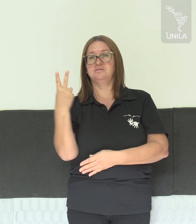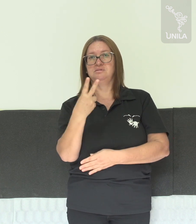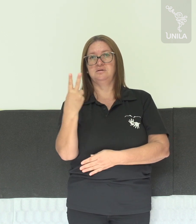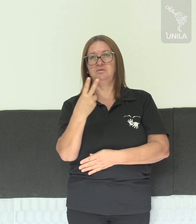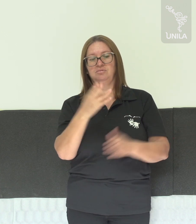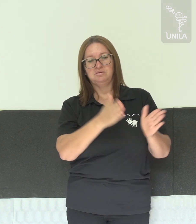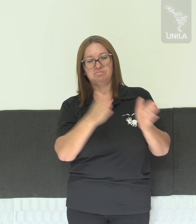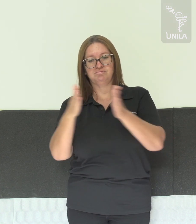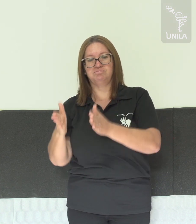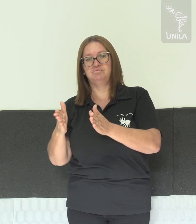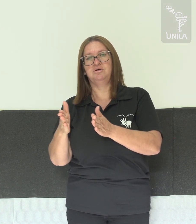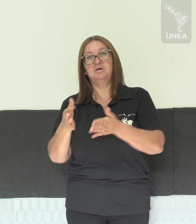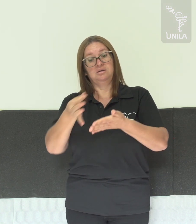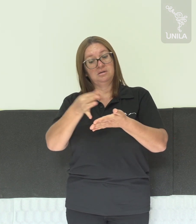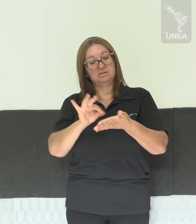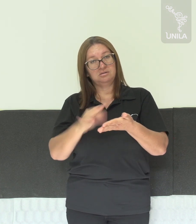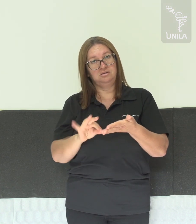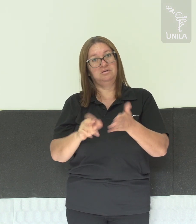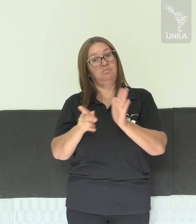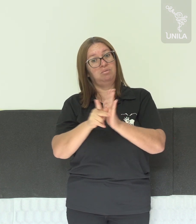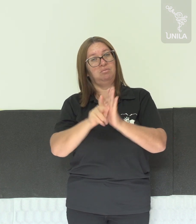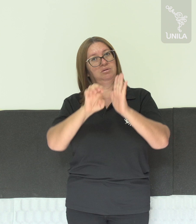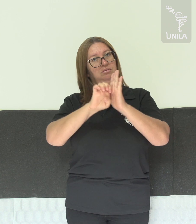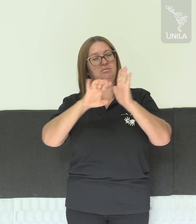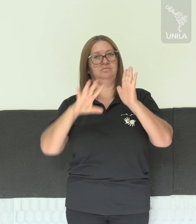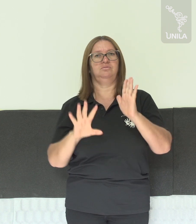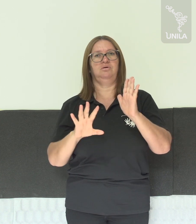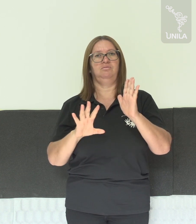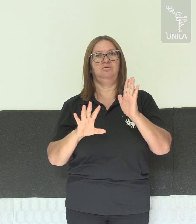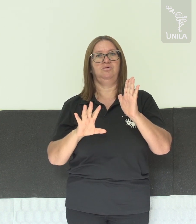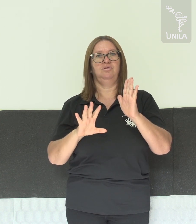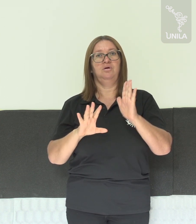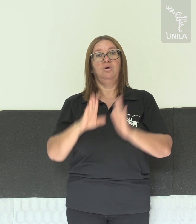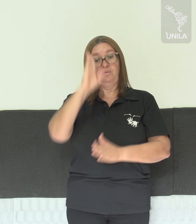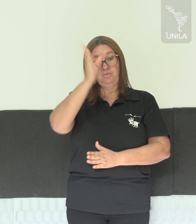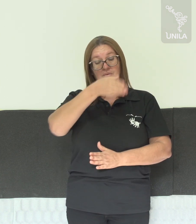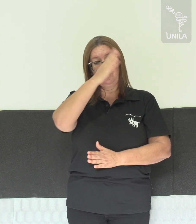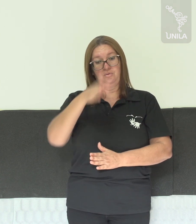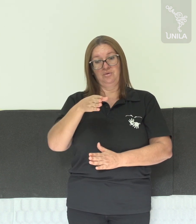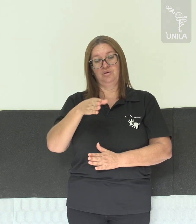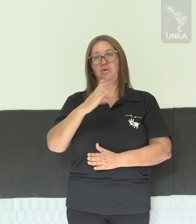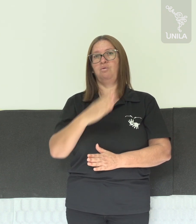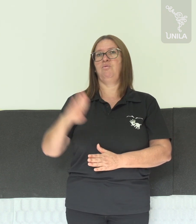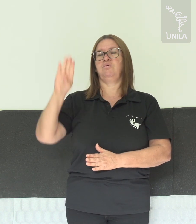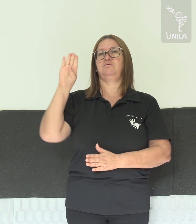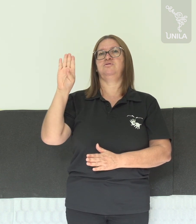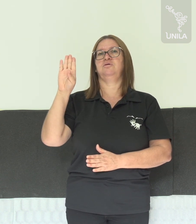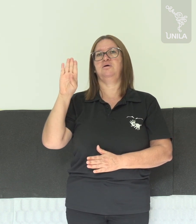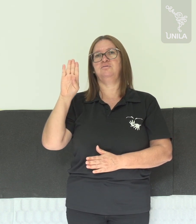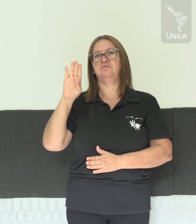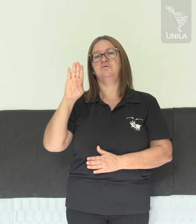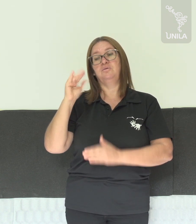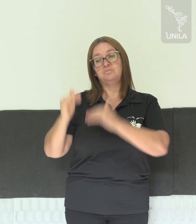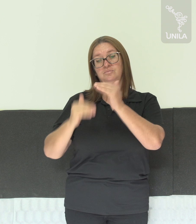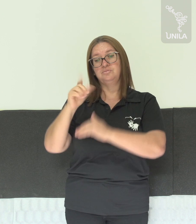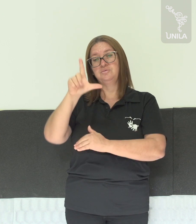etapa de seleção descrita no presente edital, eliminando o candidato do processo seletivo em caso